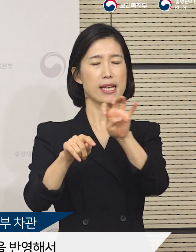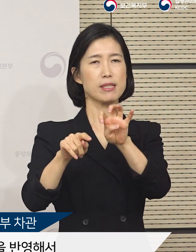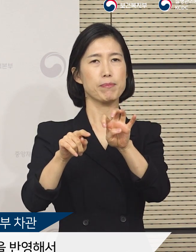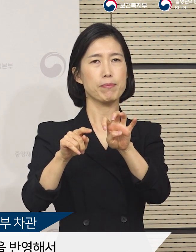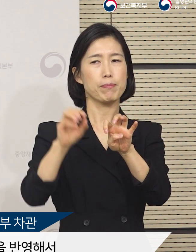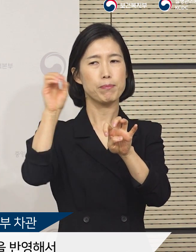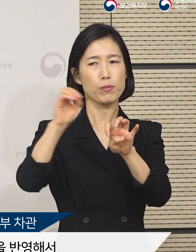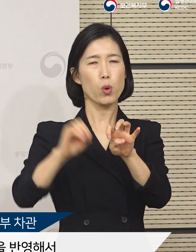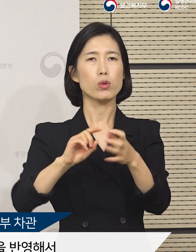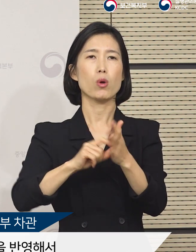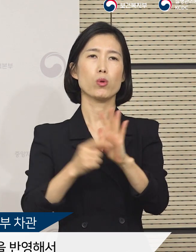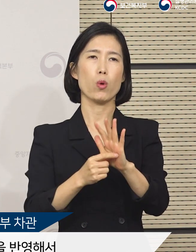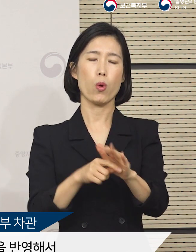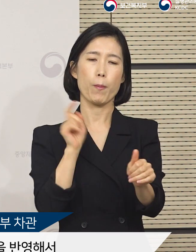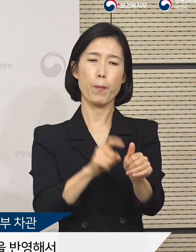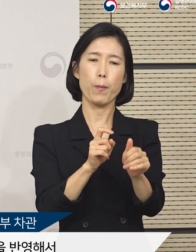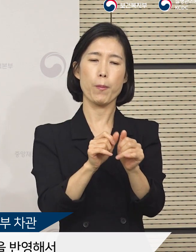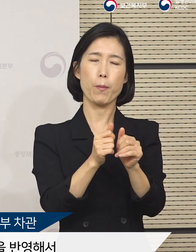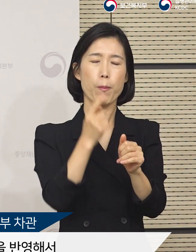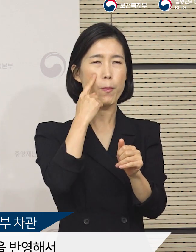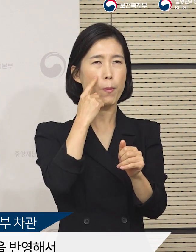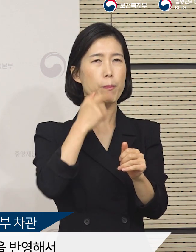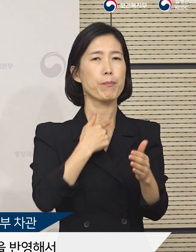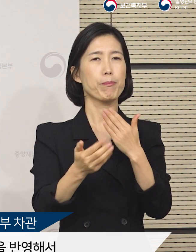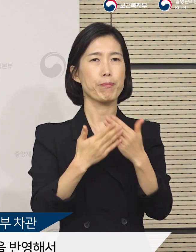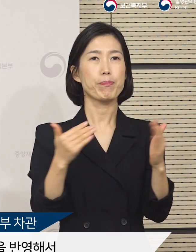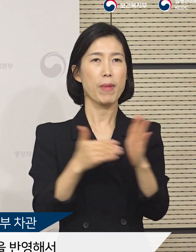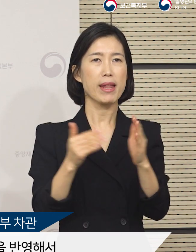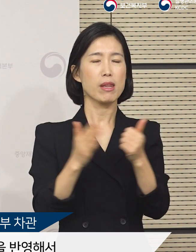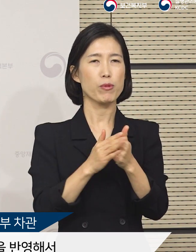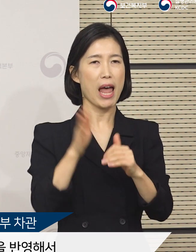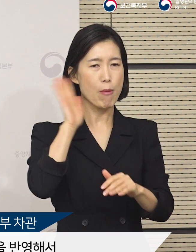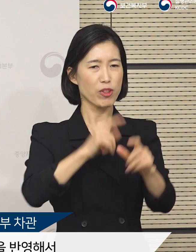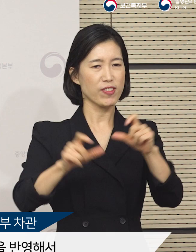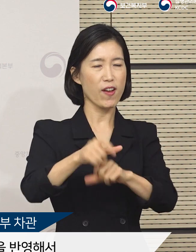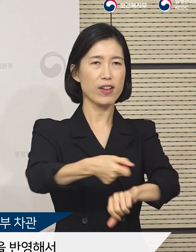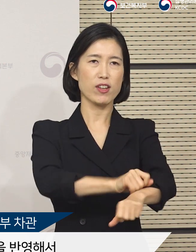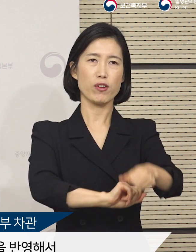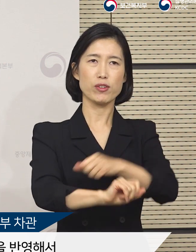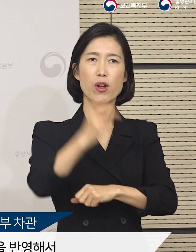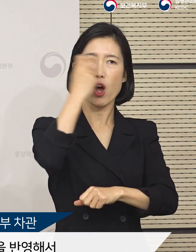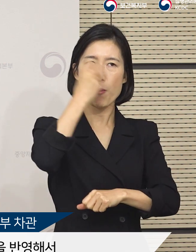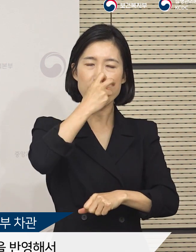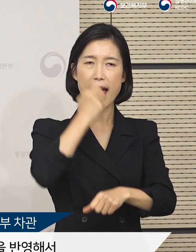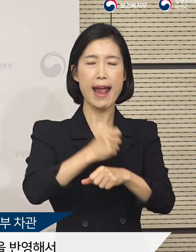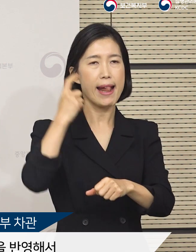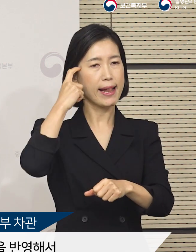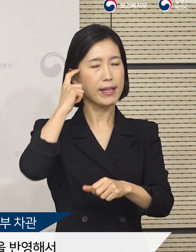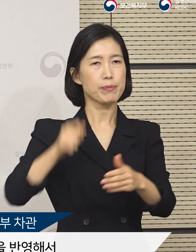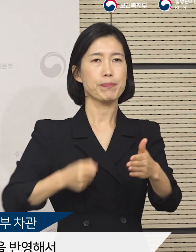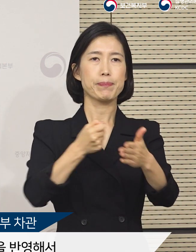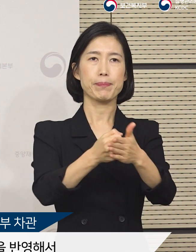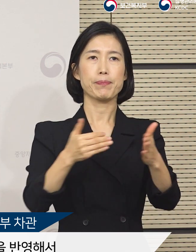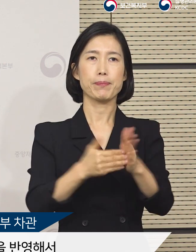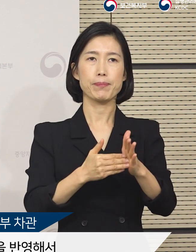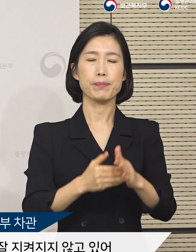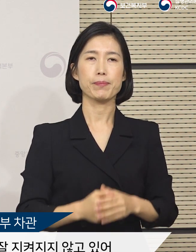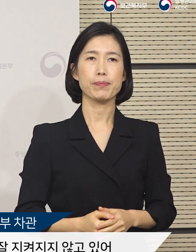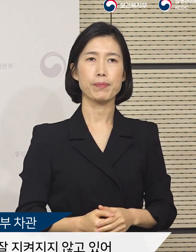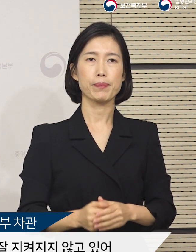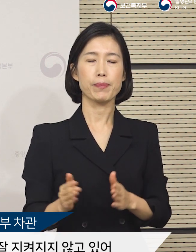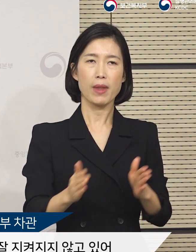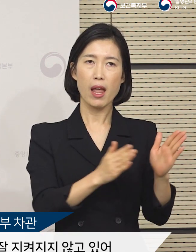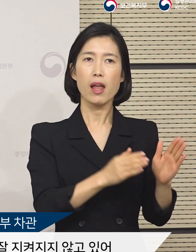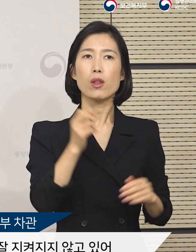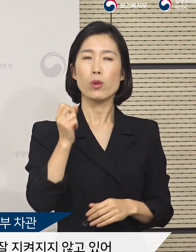구성원이 감염되는 사례 등을 반영해서 적극적인 검사를 실시하기로 결정하였습니다.